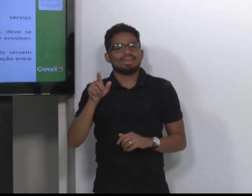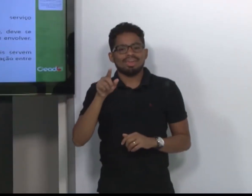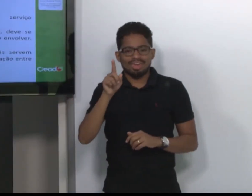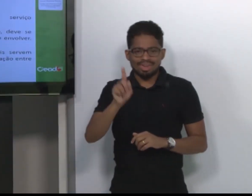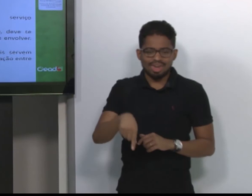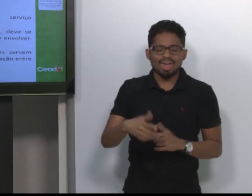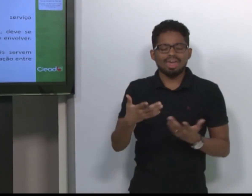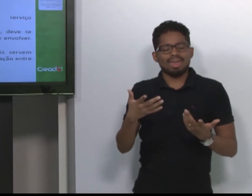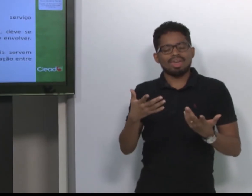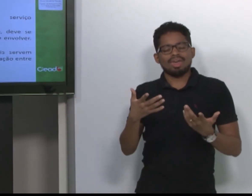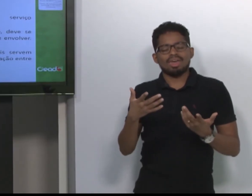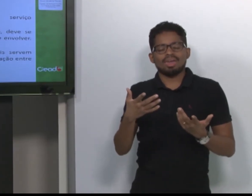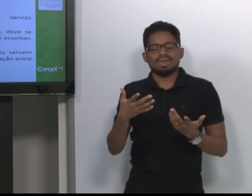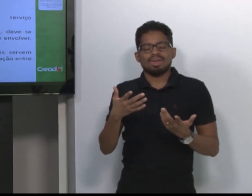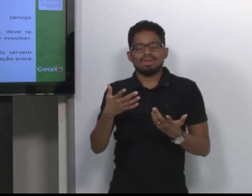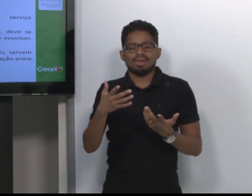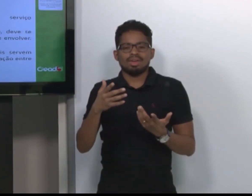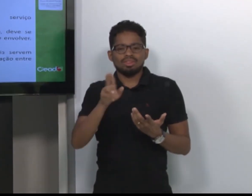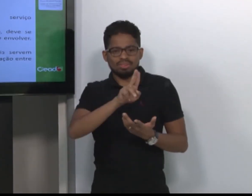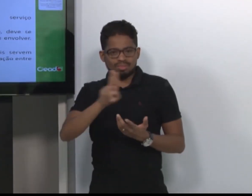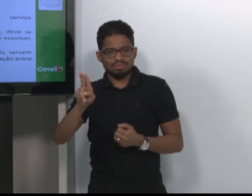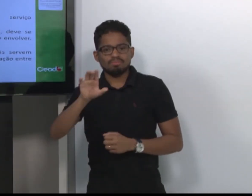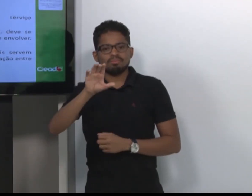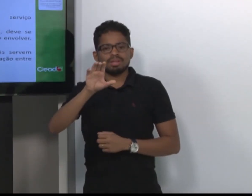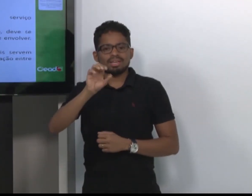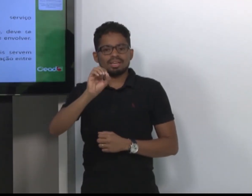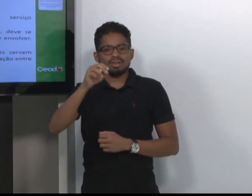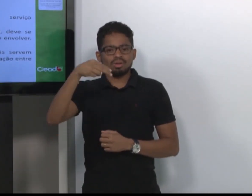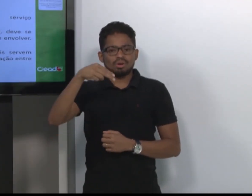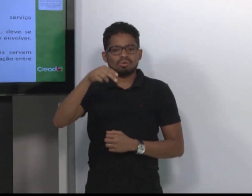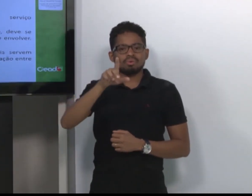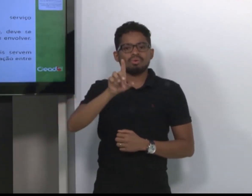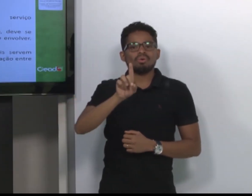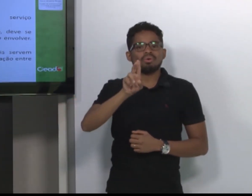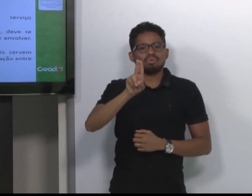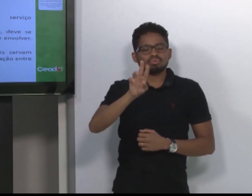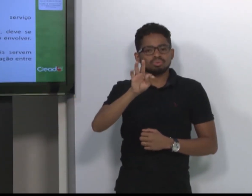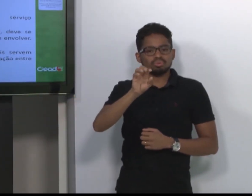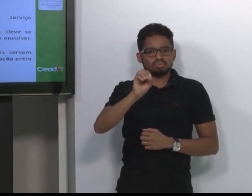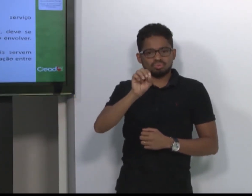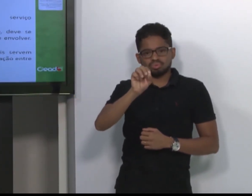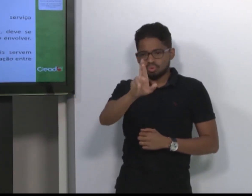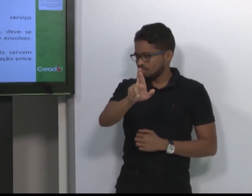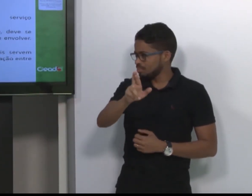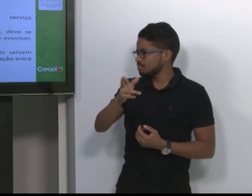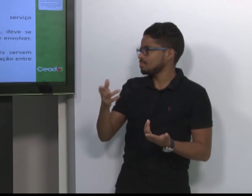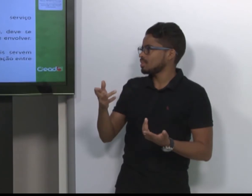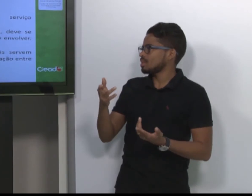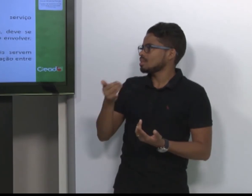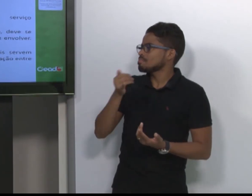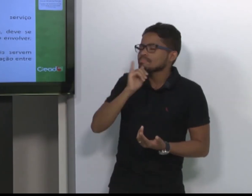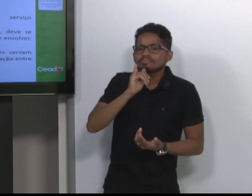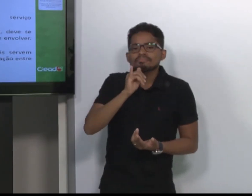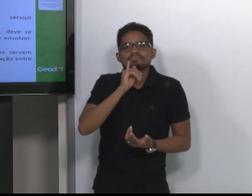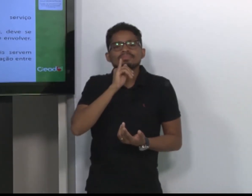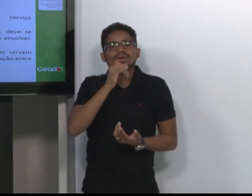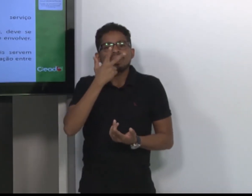Aqui temos o modelo condutor. Nesse modelo, o